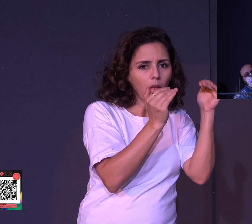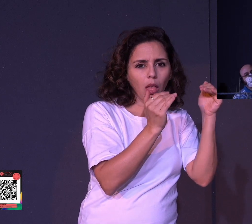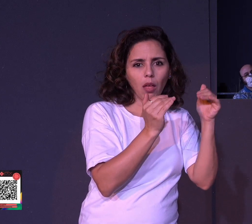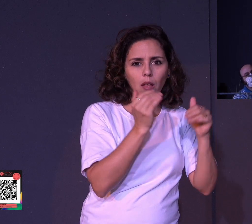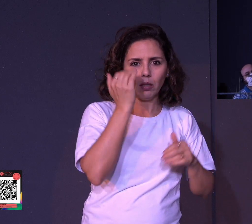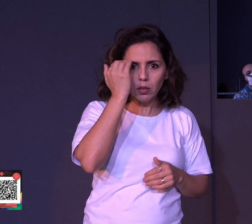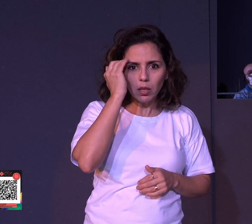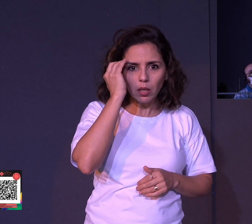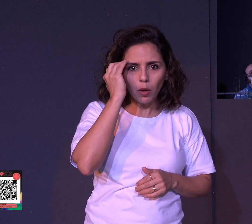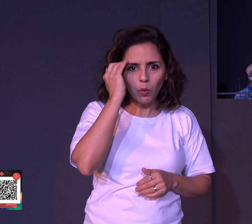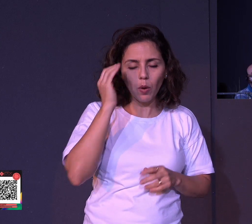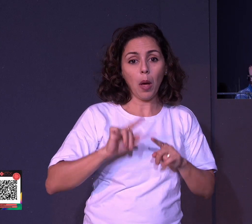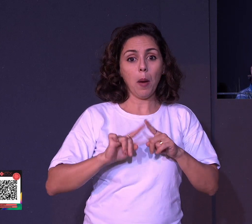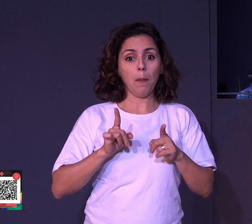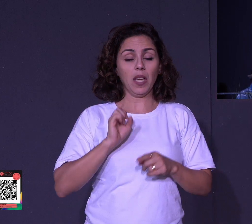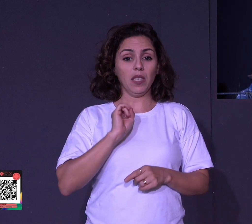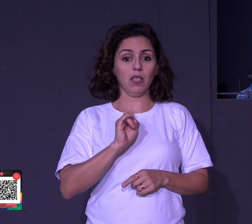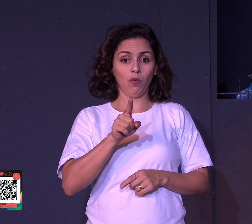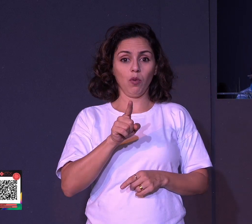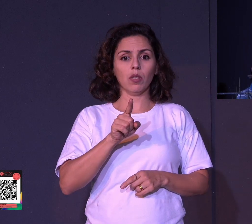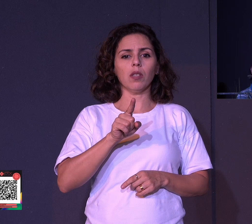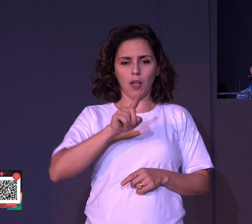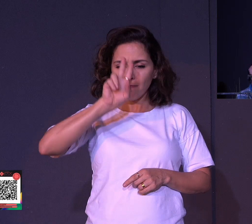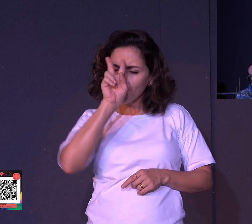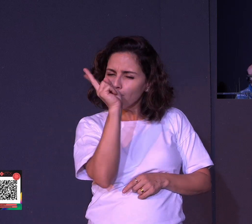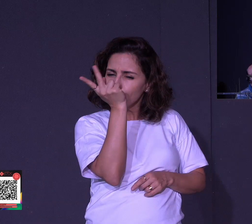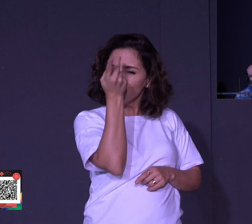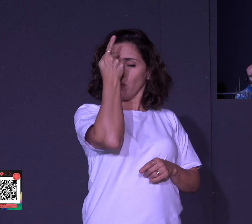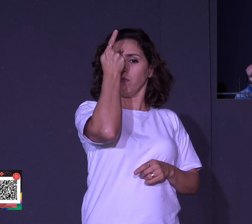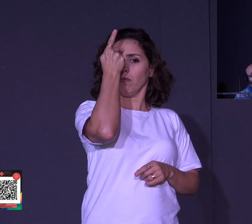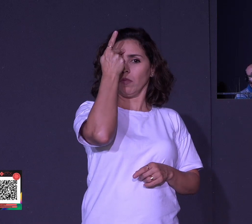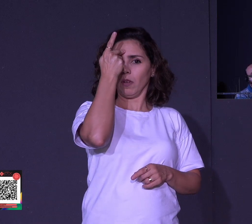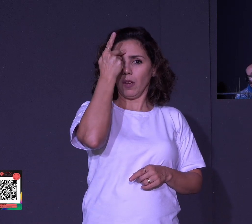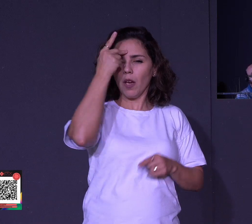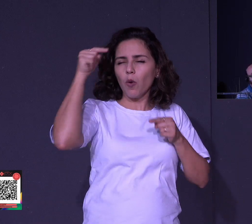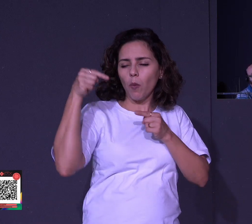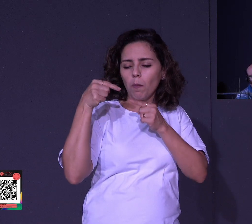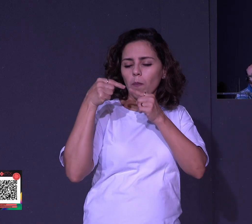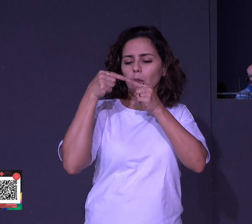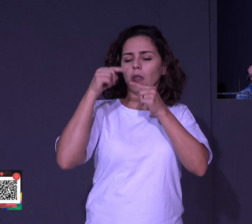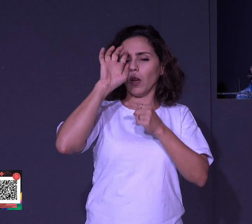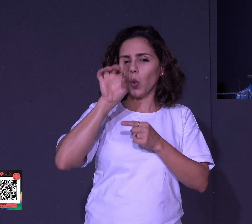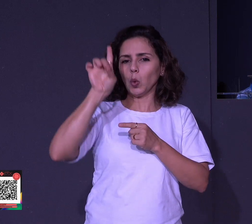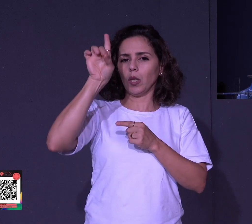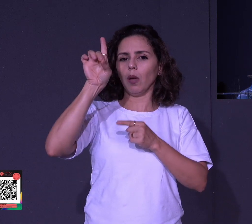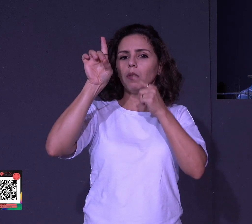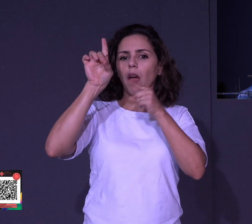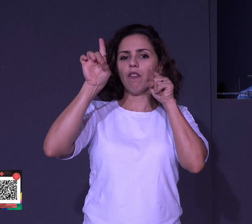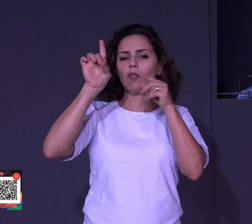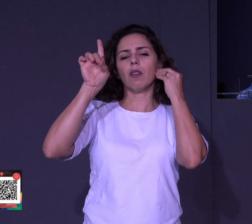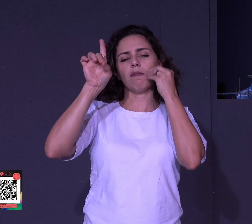pelo processo de transformação que Deus quer realizar a partir da sua mente, você vai evidenciar, viver e comprovar